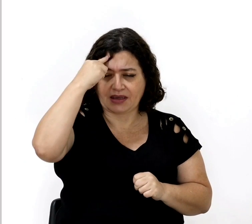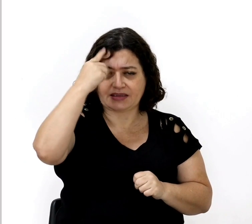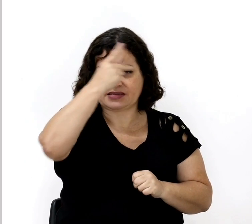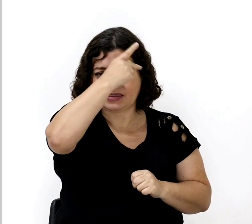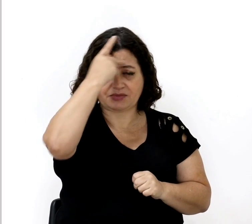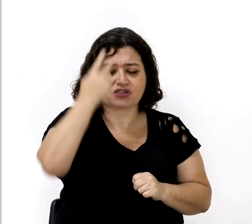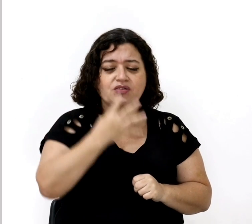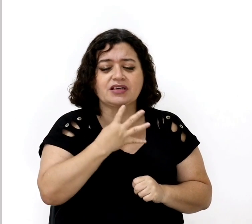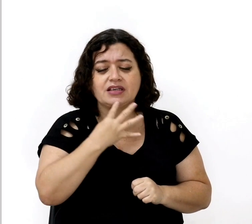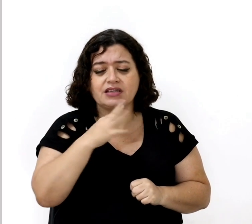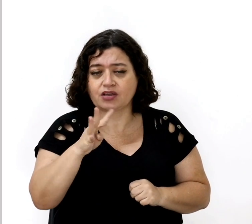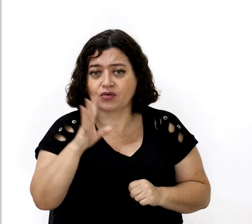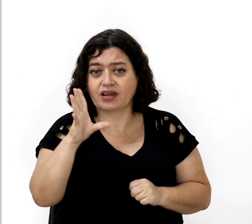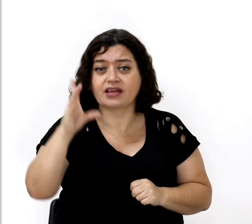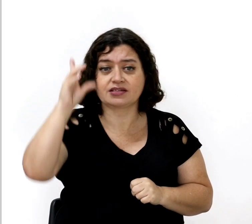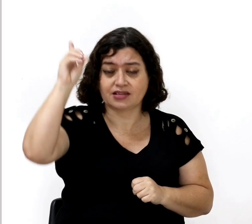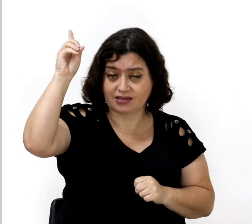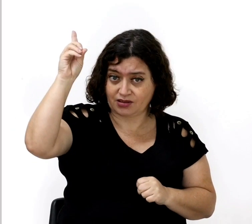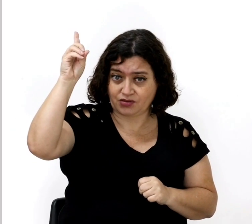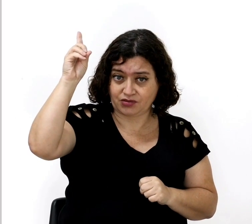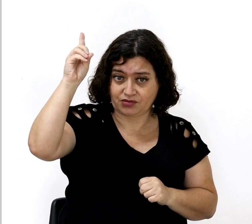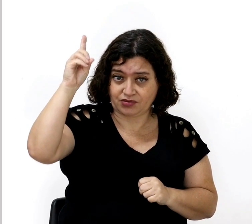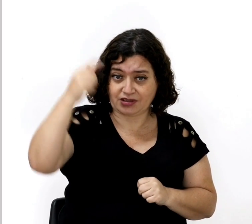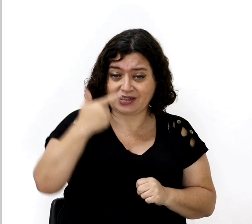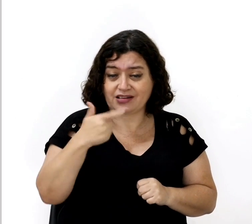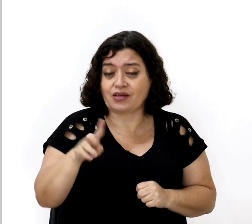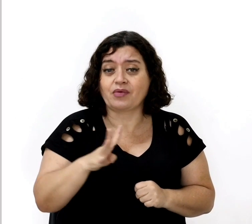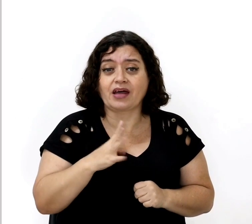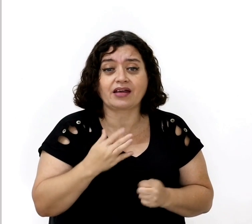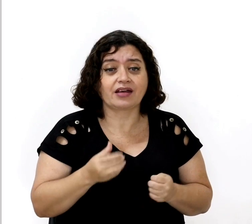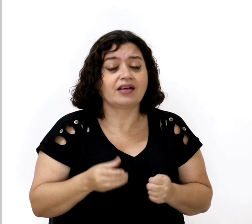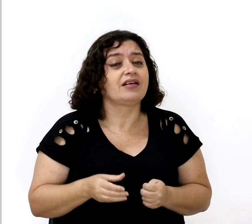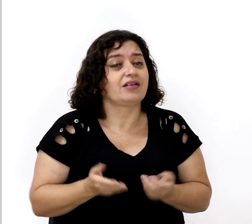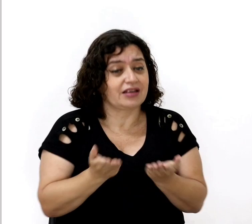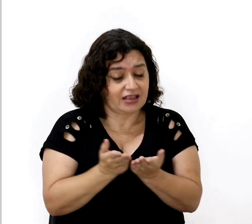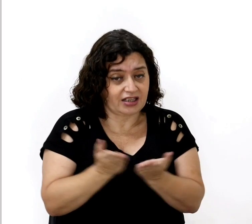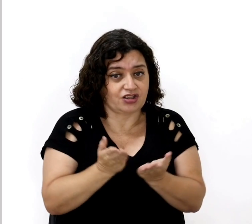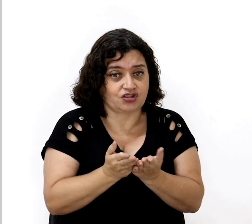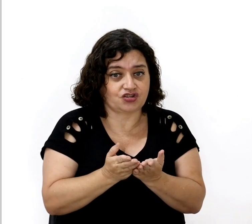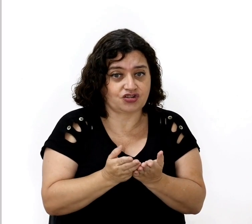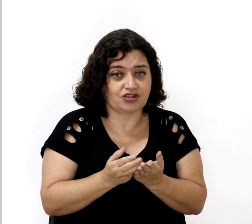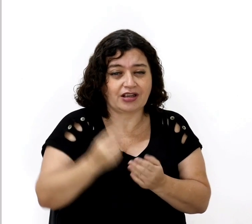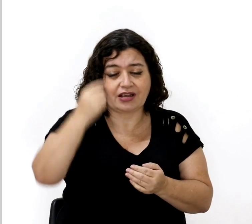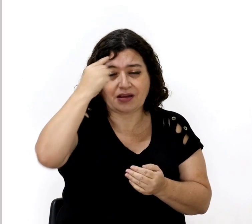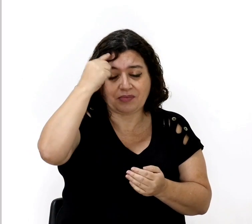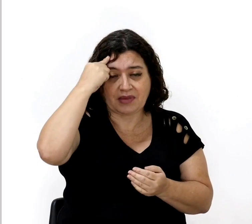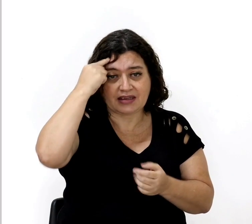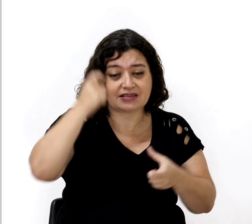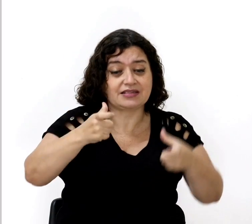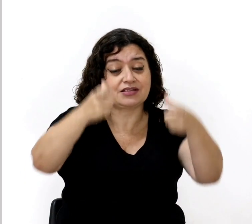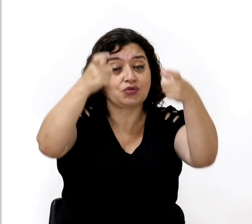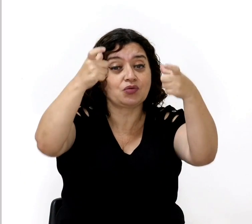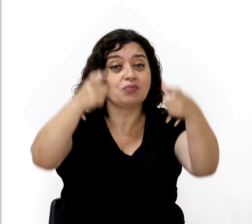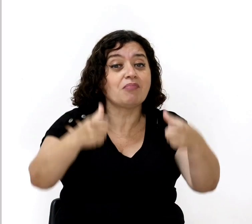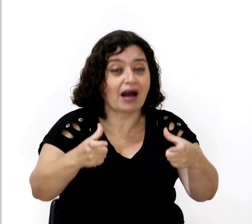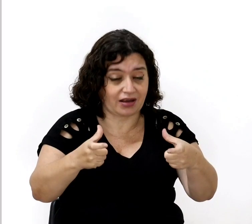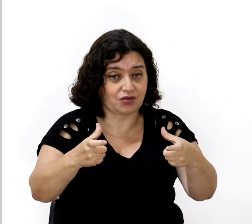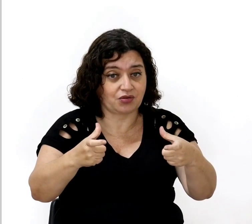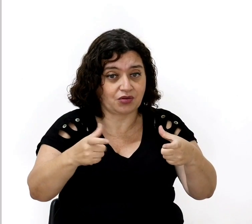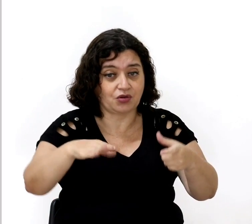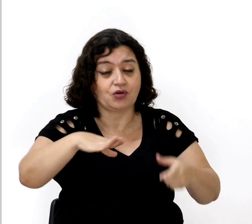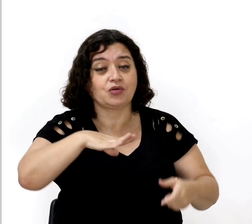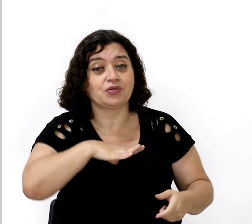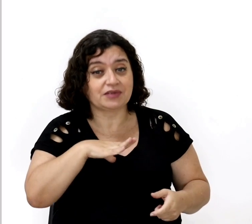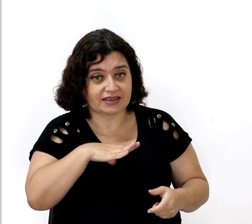leve em consideração o bairro, a cidade. Acho que talvez eu me expressei mal aqui, eu